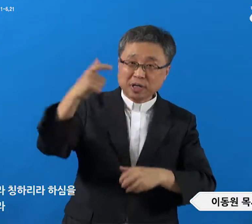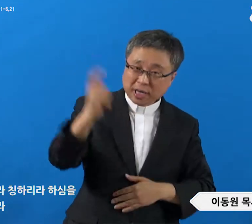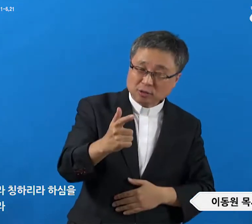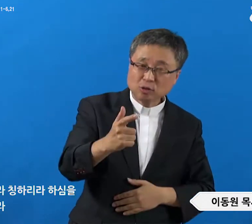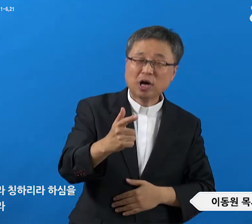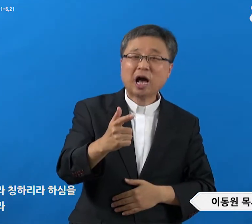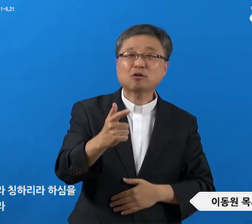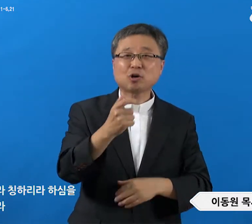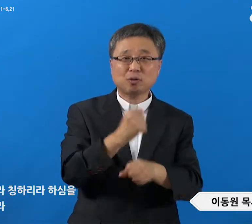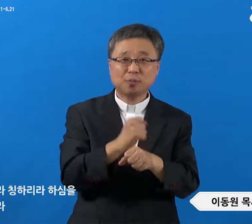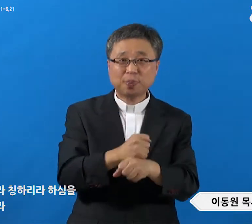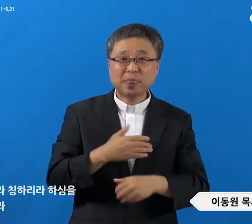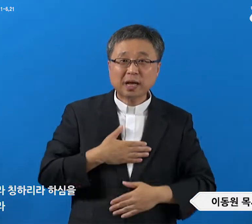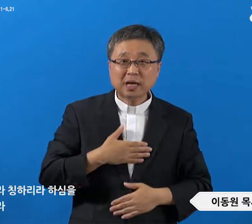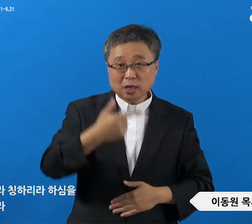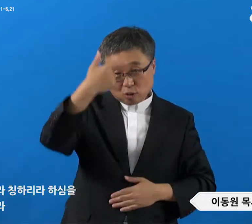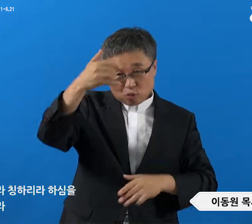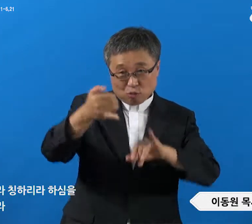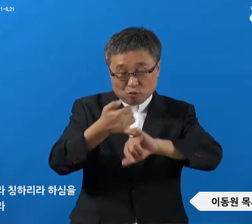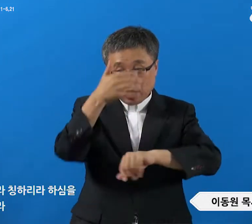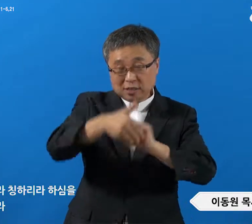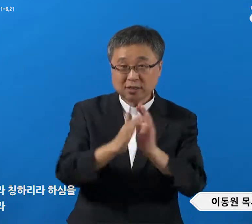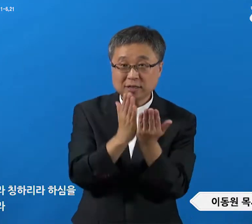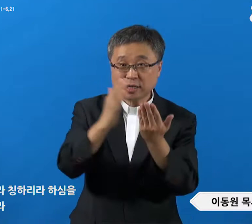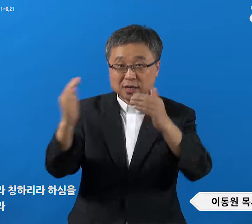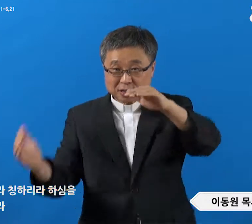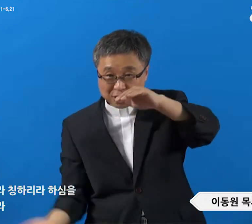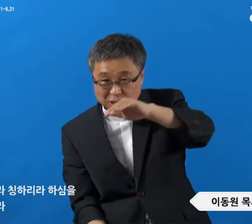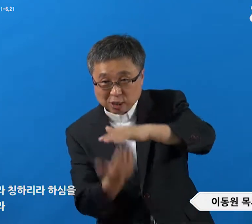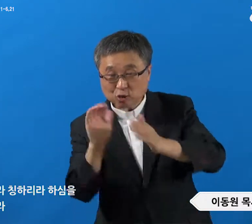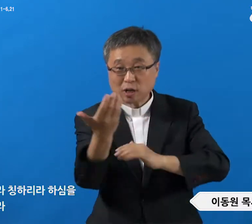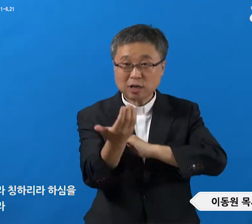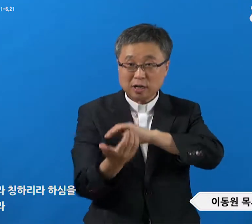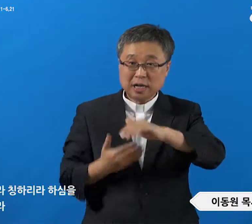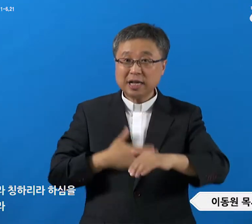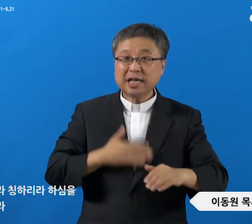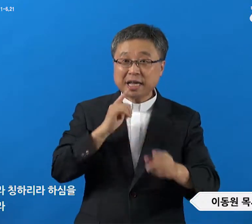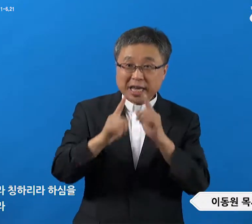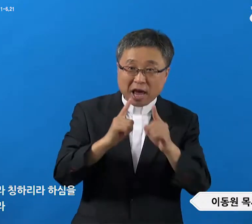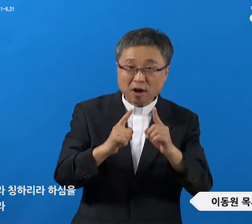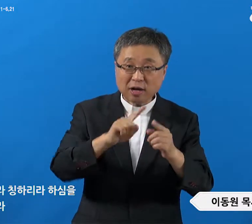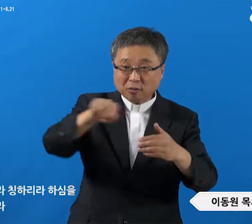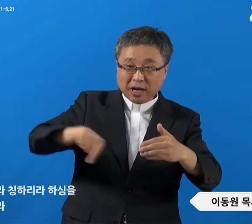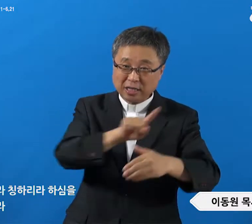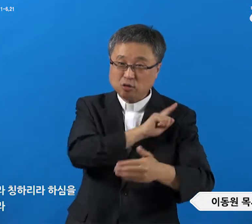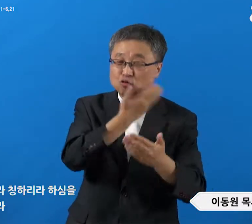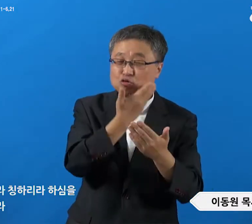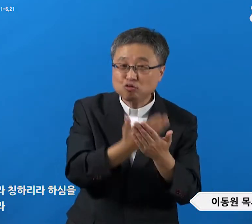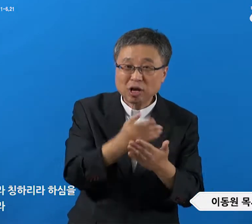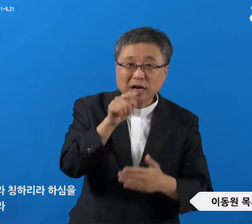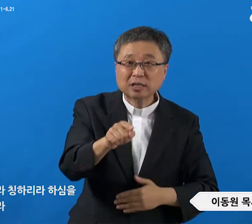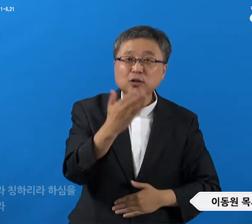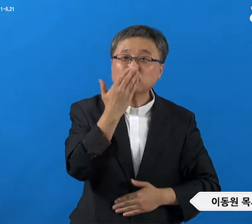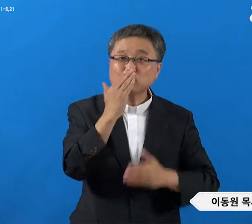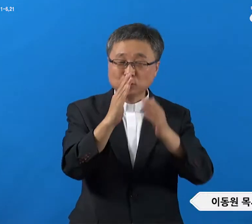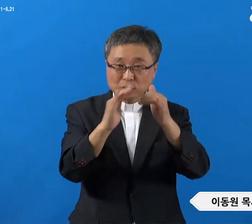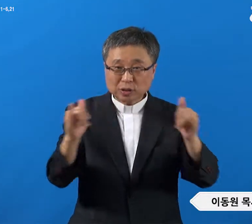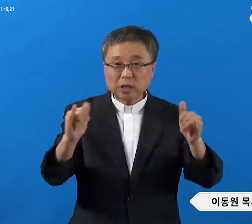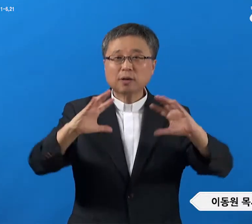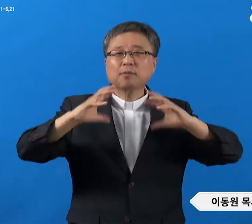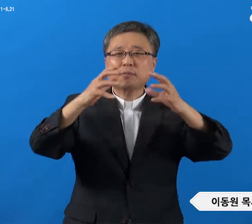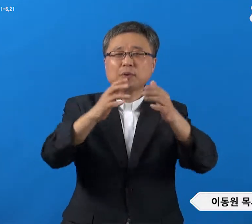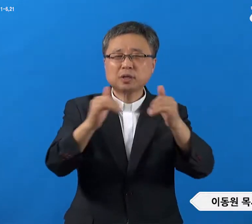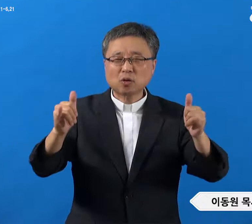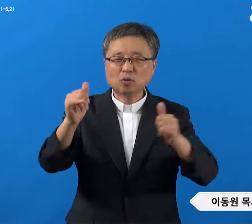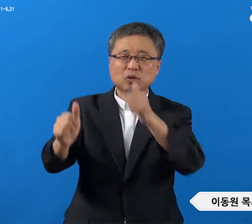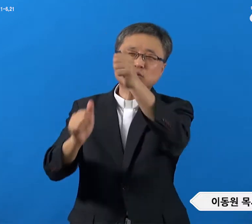그런데 구약에서 성취될 예언 가운데서 가장 중요한 것이 뭐냐? 그것이 유대인의